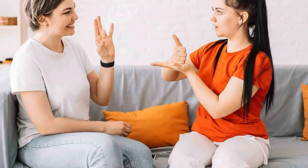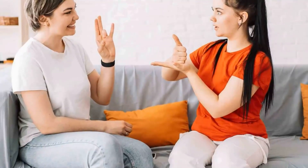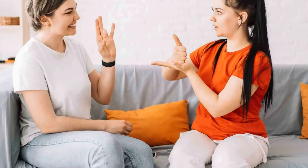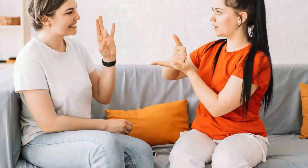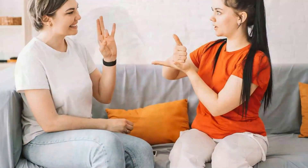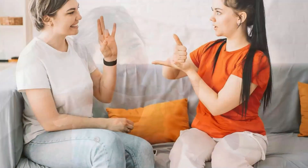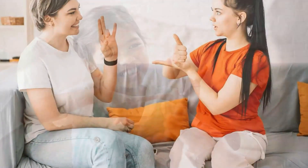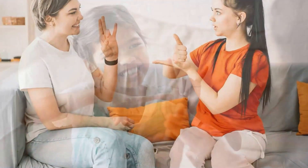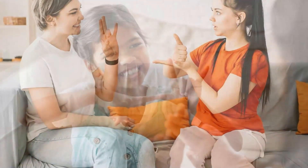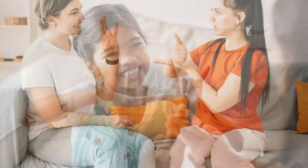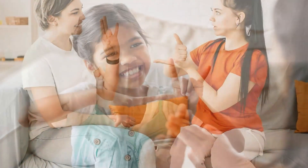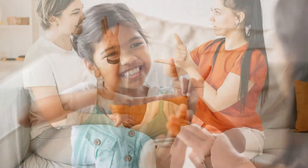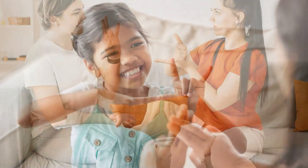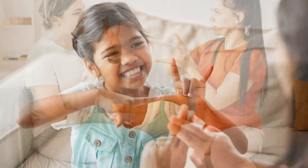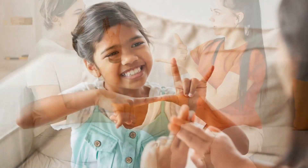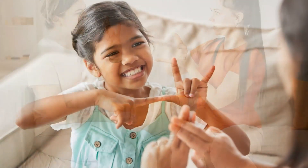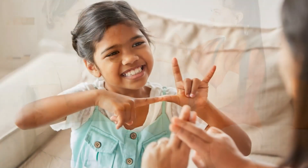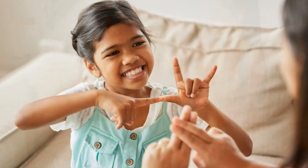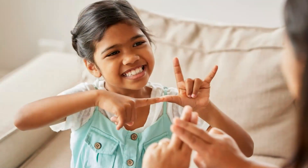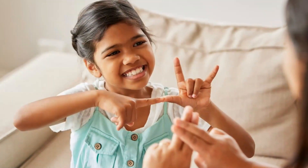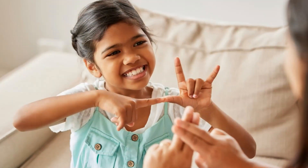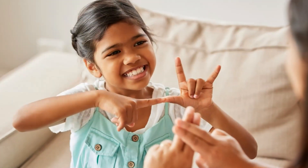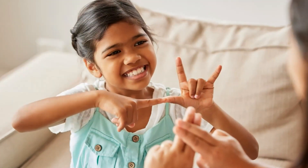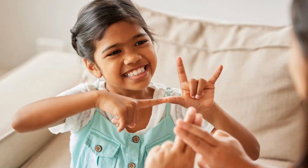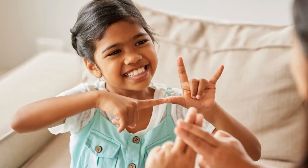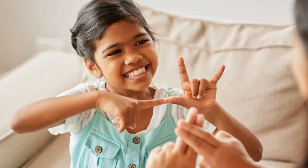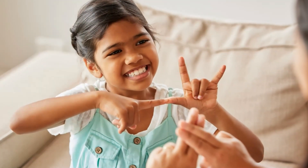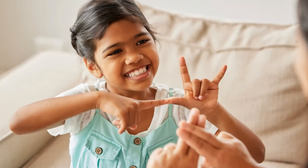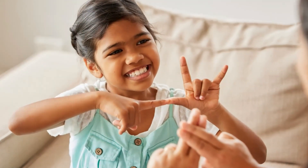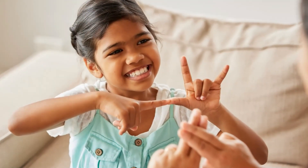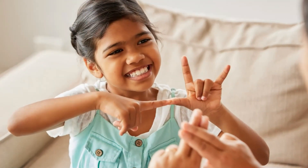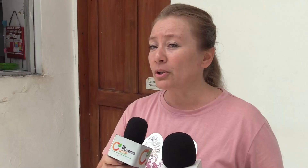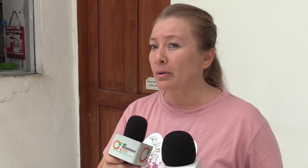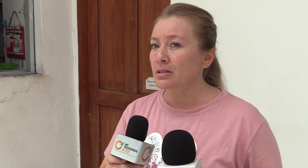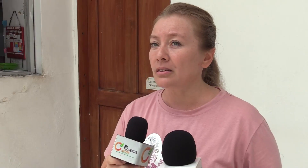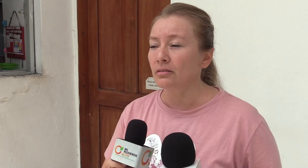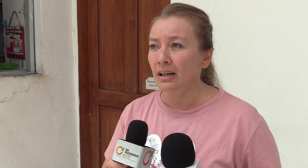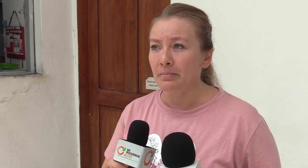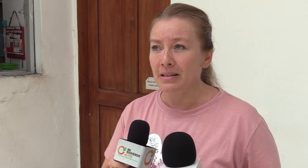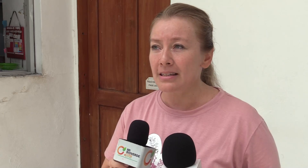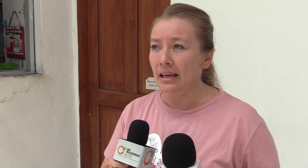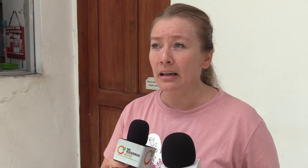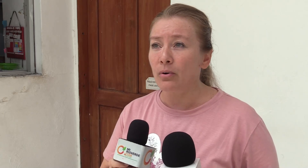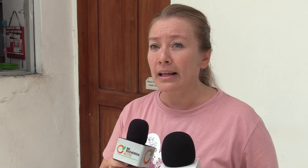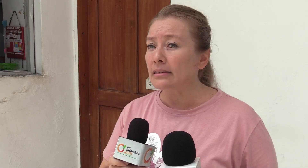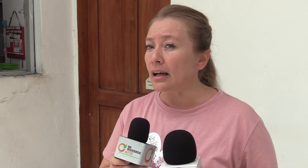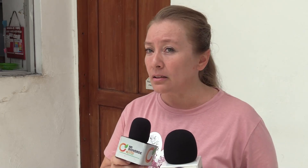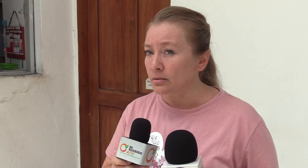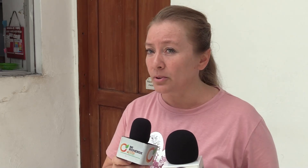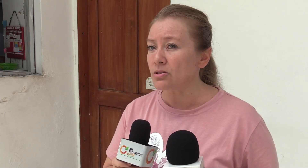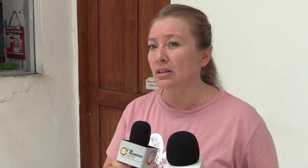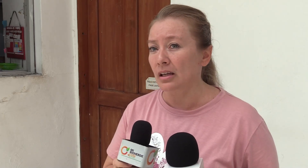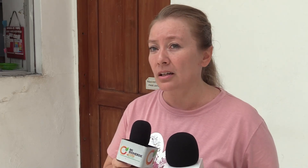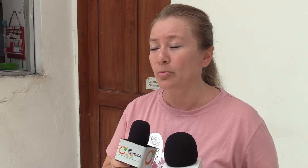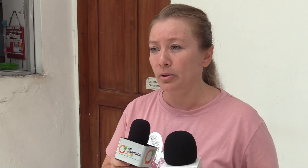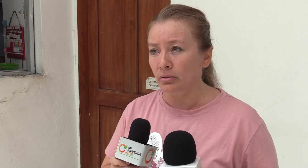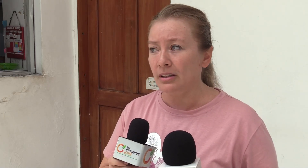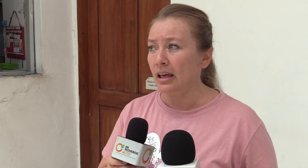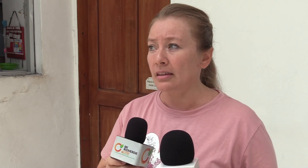Potosí, se le está dando mucho impulso, entonces hay que reforzar también. Bueno, vamos a tener una capacidad de 40 alumnos si tienen la oportunidad de